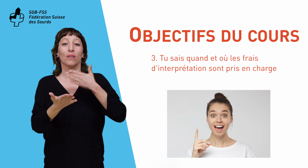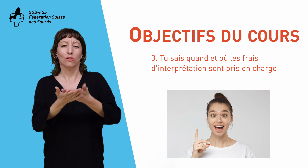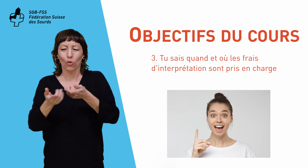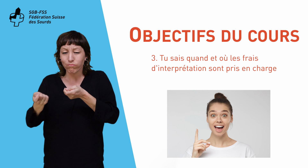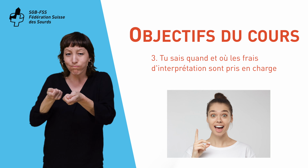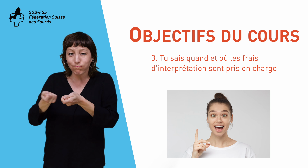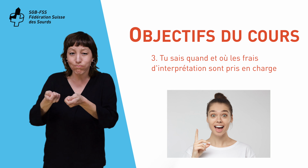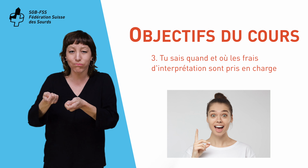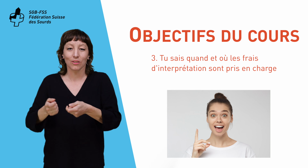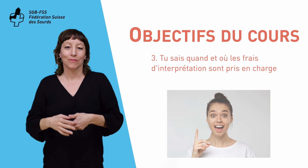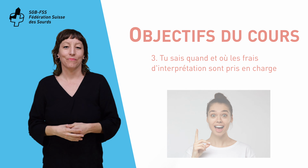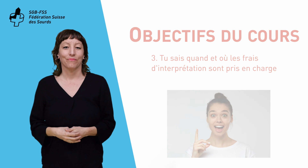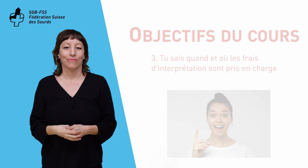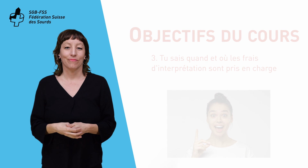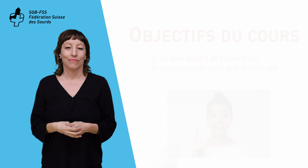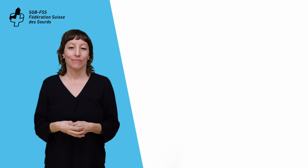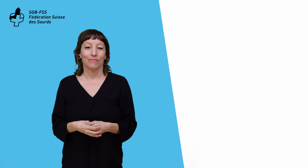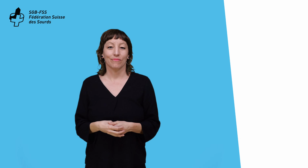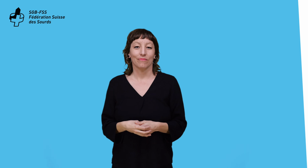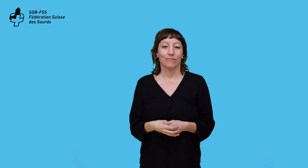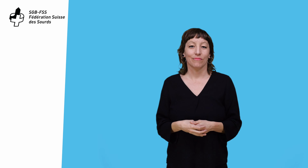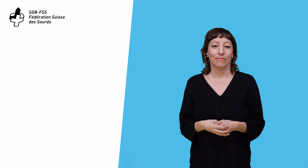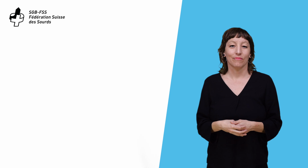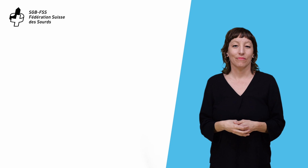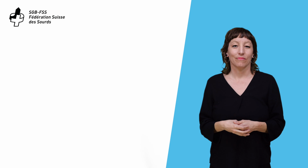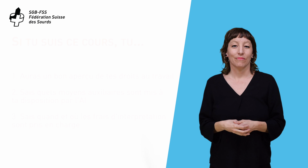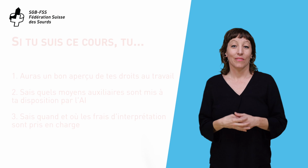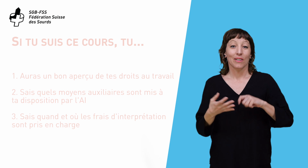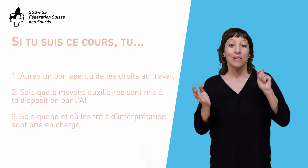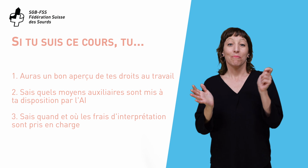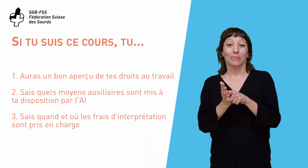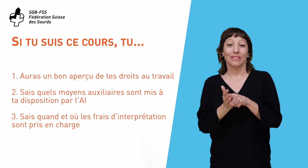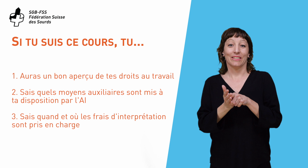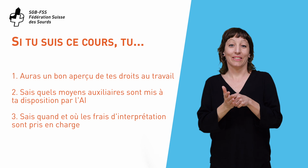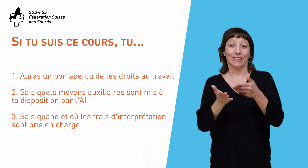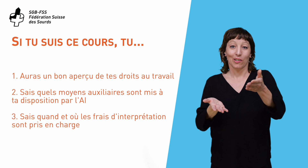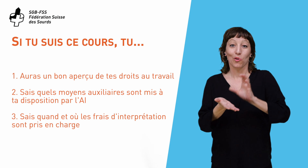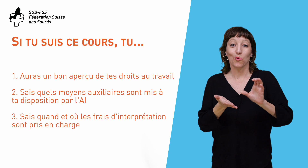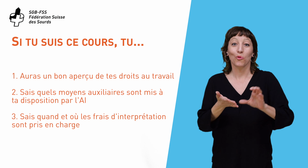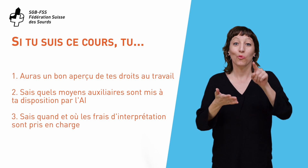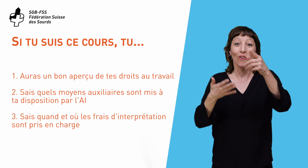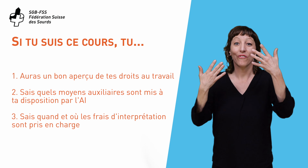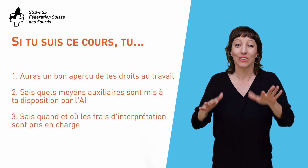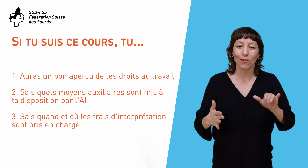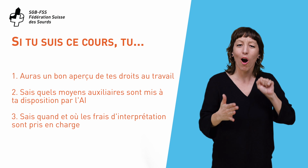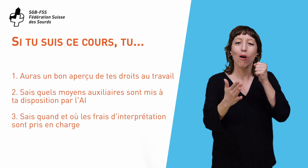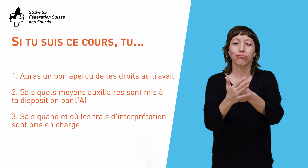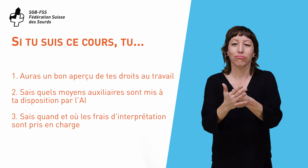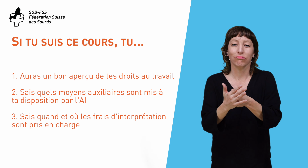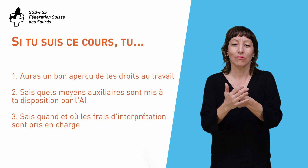frais d'interprétation sur le lieu de travail. Lorsque tu auras suivi ce cours, tu sauras quels sont